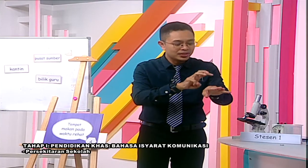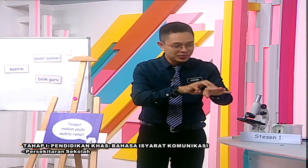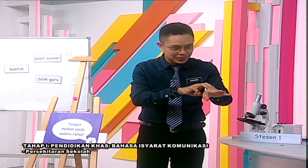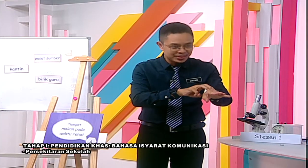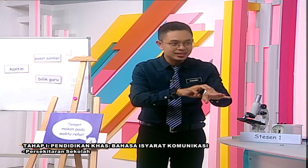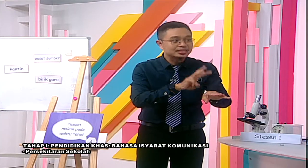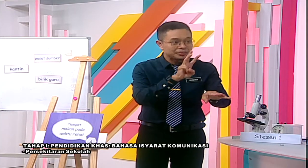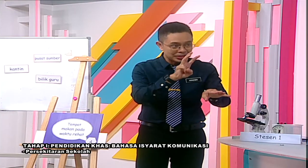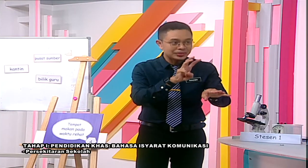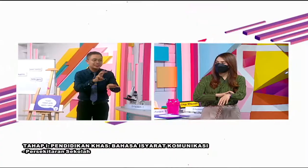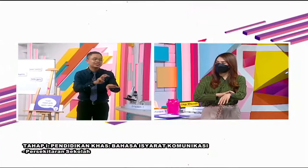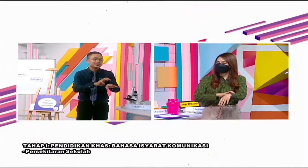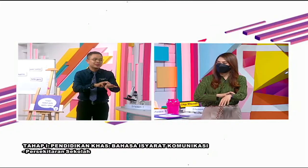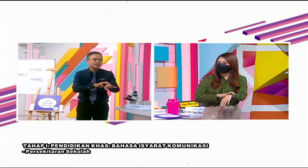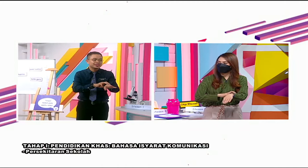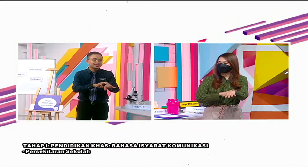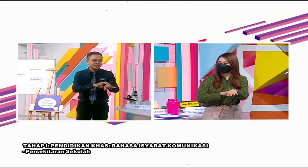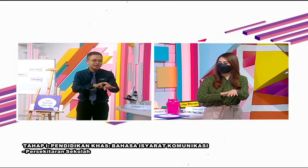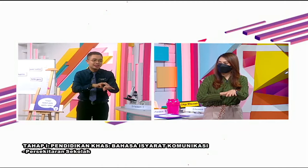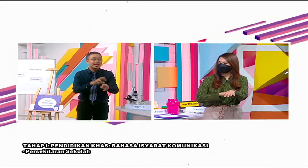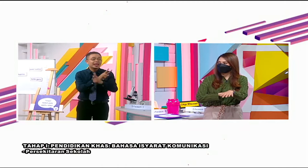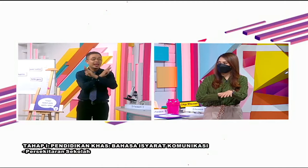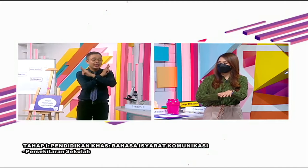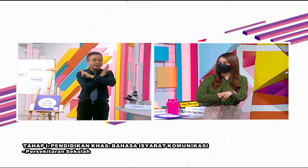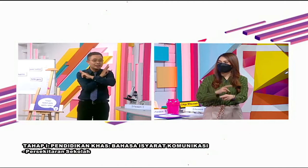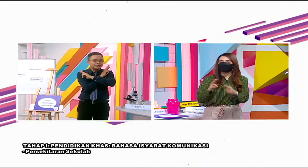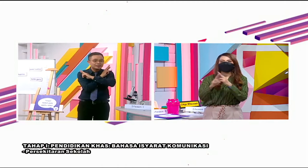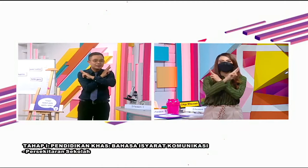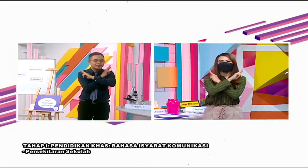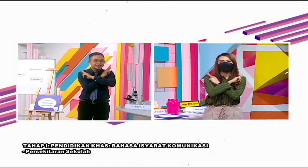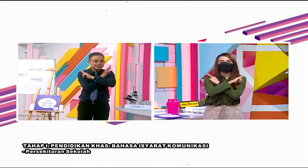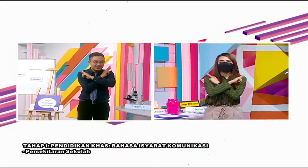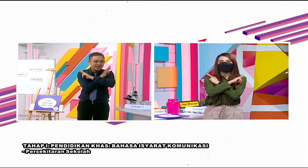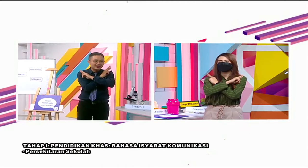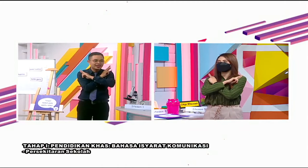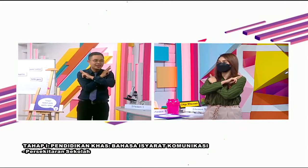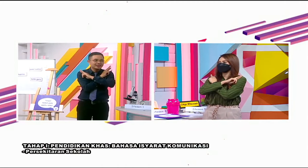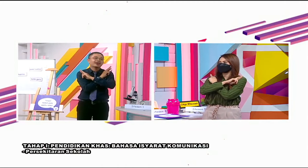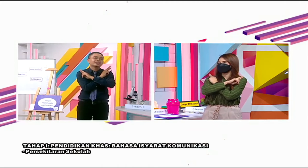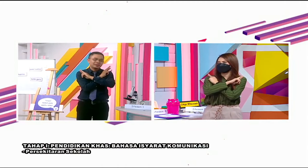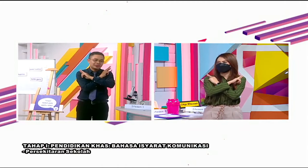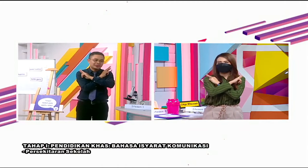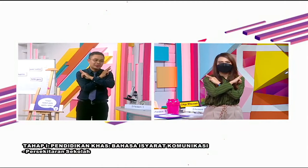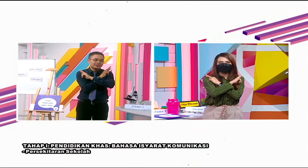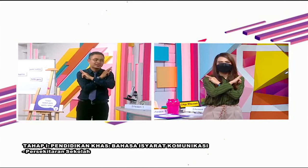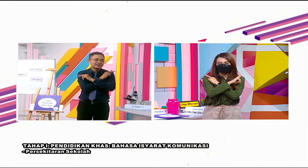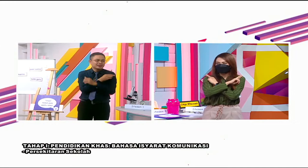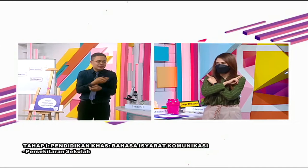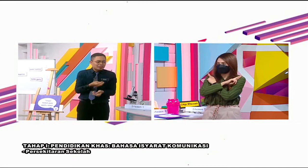Waktu. Yeah. W. W, yes, betul. Waktu. Rehat. Rehat. Tadi. Ya, betul. Rehat. Okey. Tempat